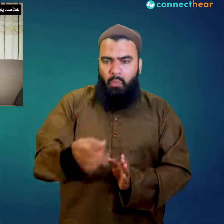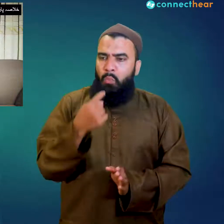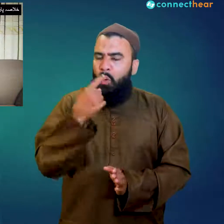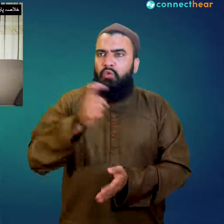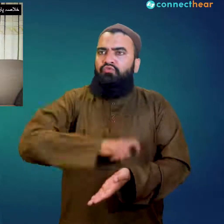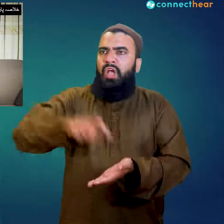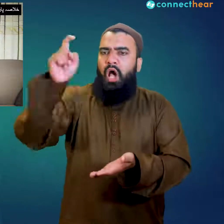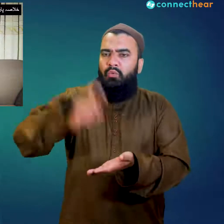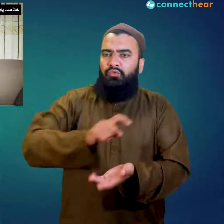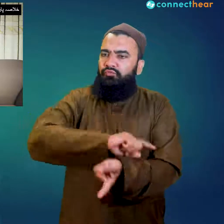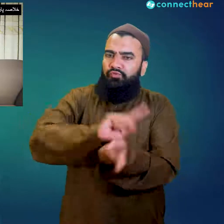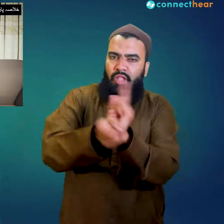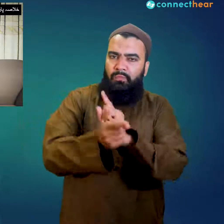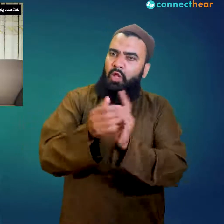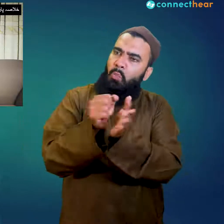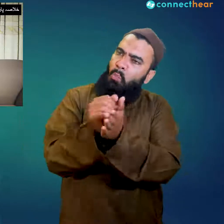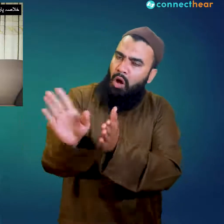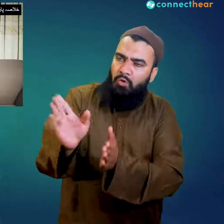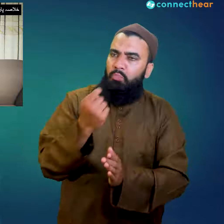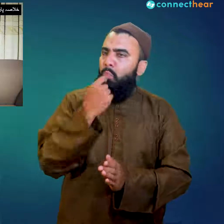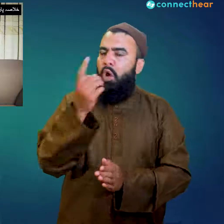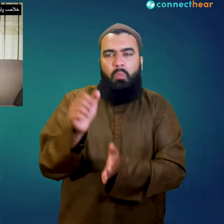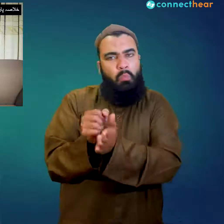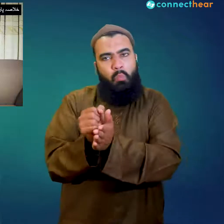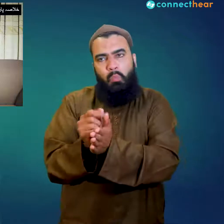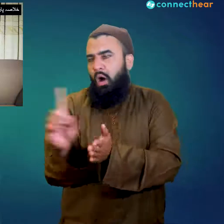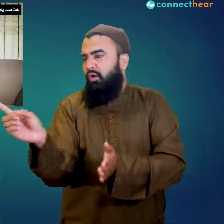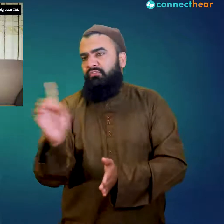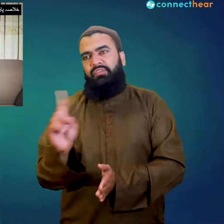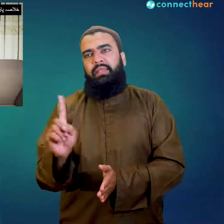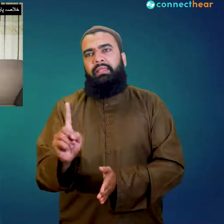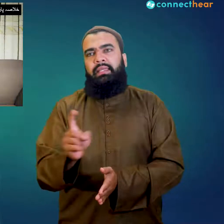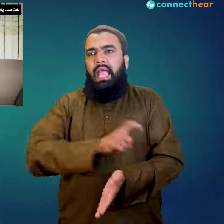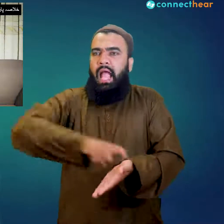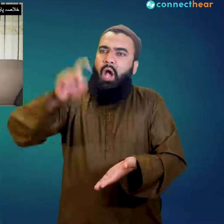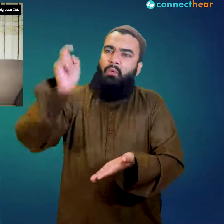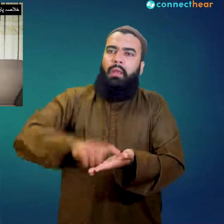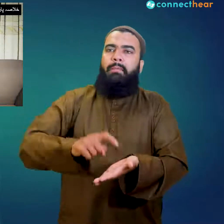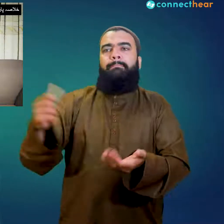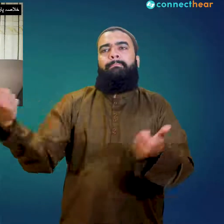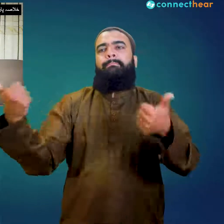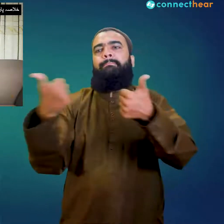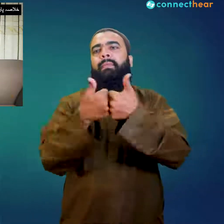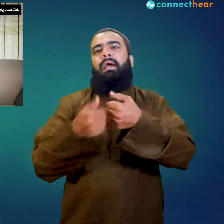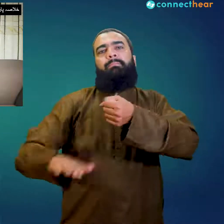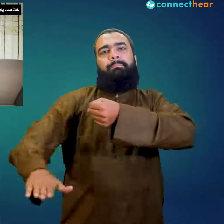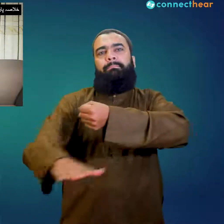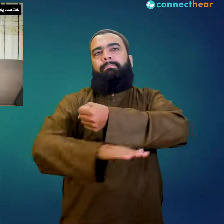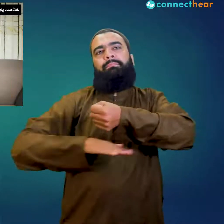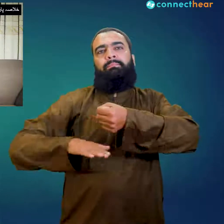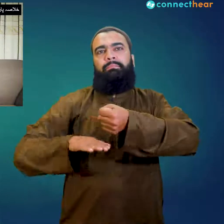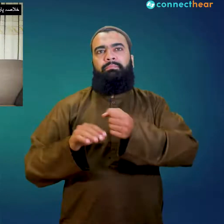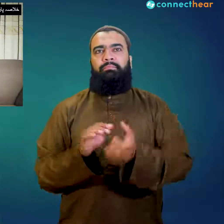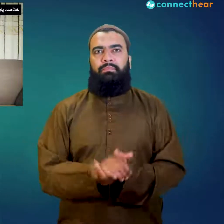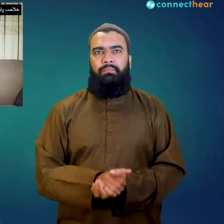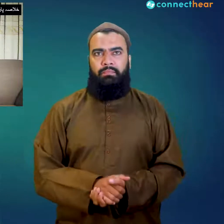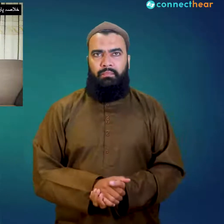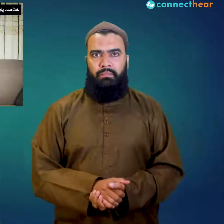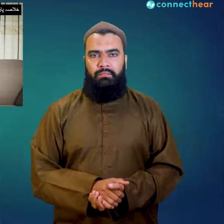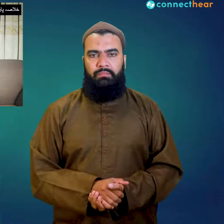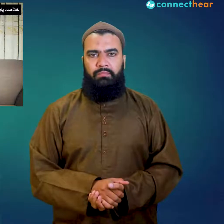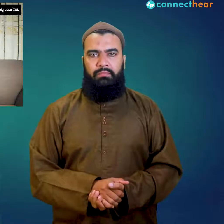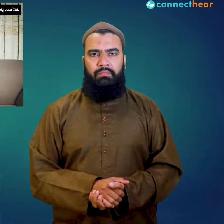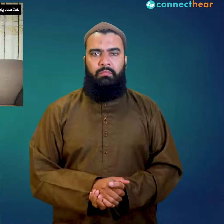سزا کے بعد وہ توبہ کر لیں اور اصلاح کر لیں تو ان کا معاملہ اللہ کے سپرد ہے۔ رکوع نمبر